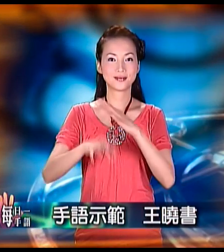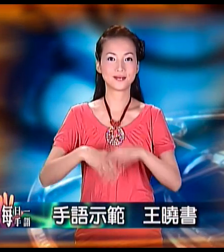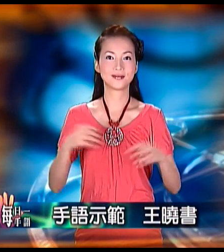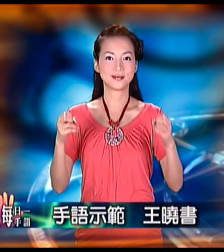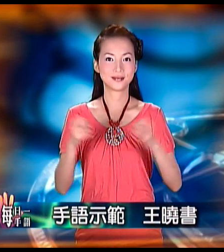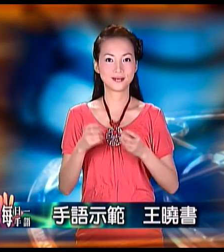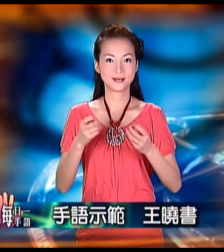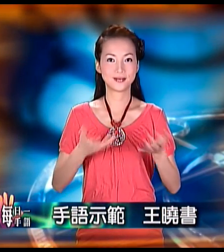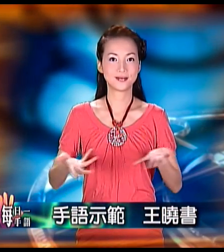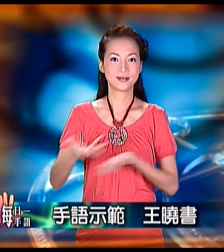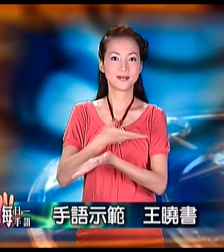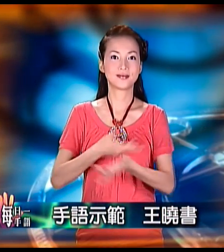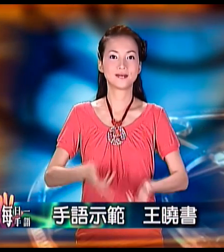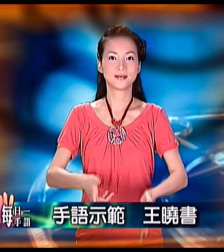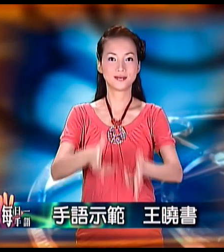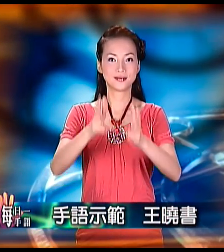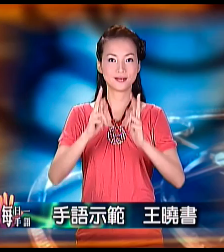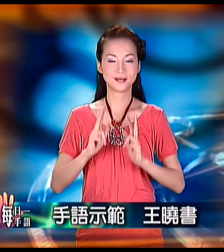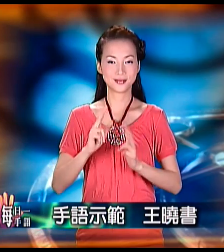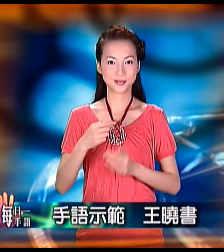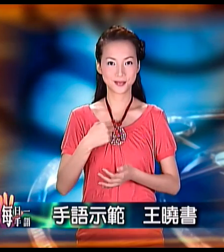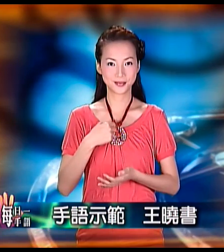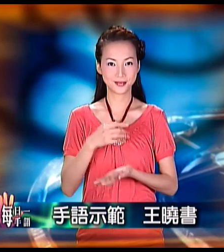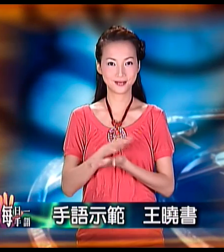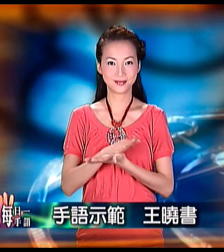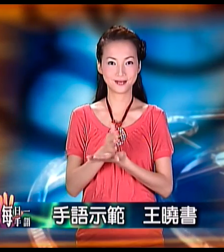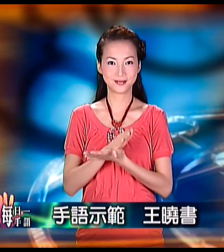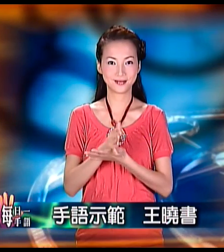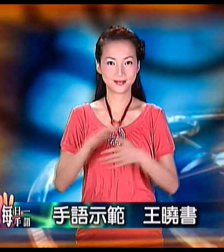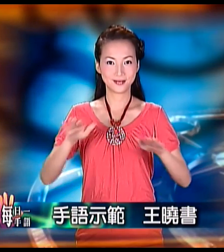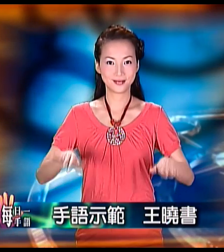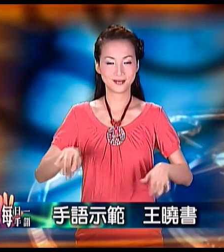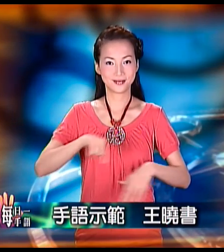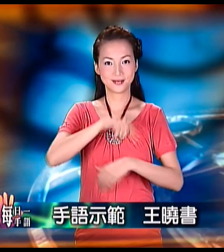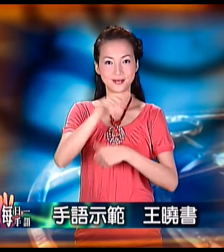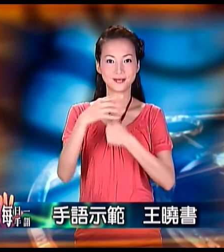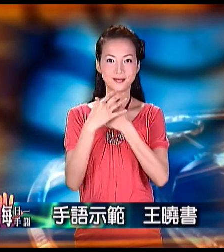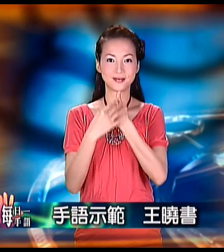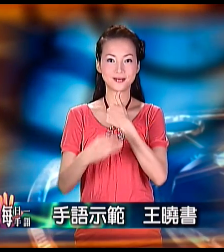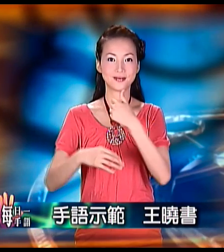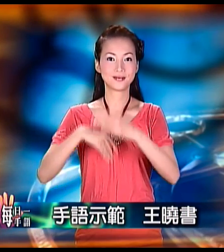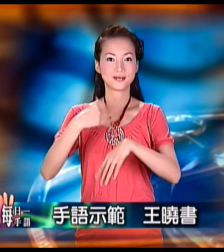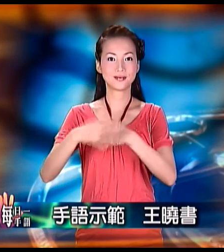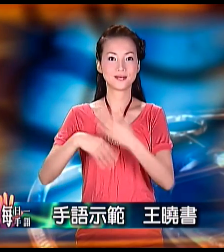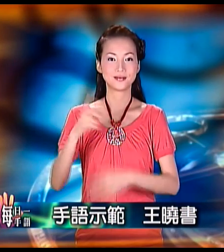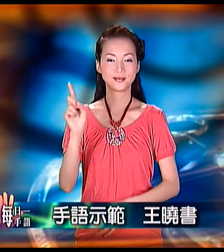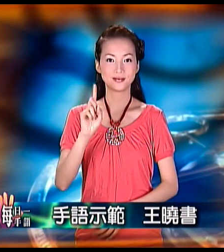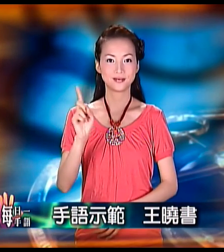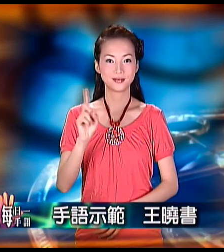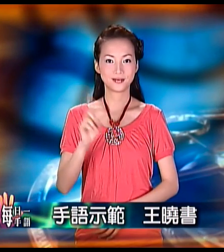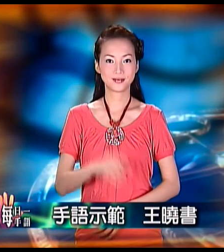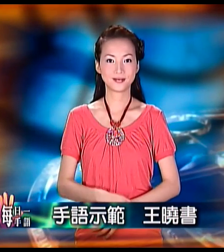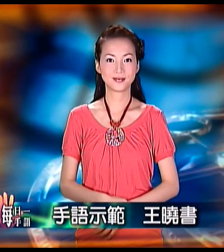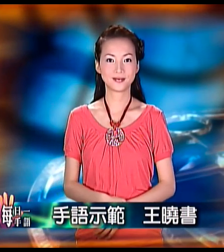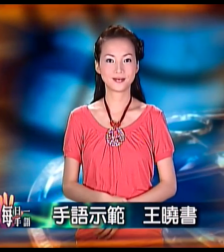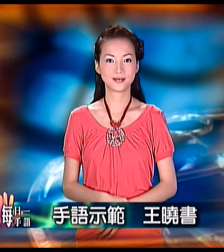动动双手，搭起无声的桥梁。我是王小舒，今天我们要来学跟饮食有关的手